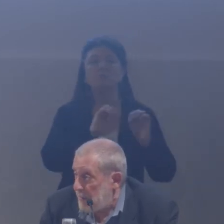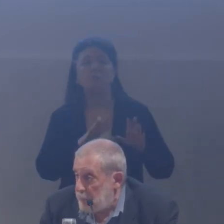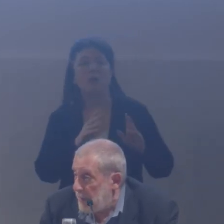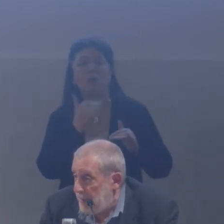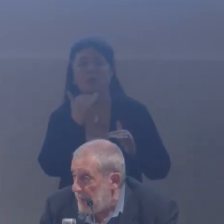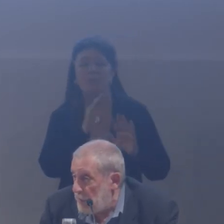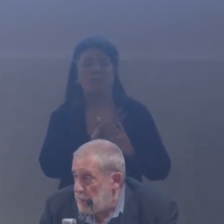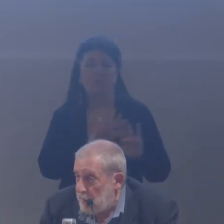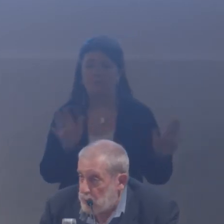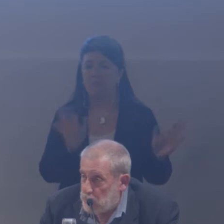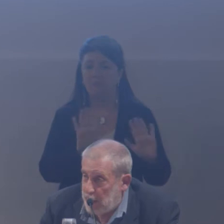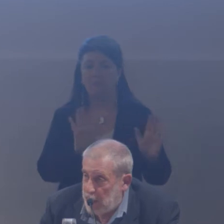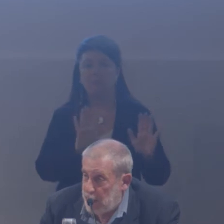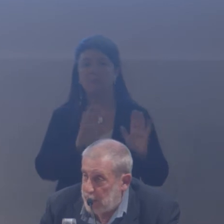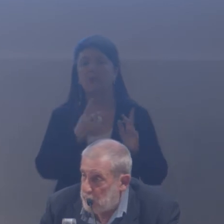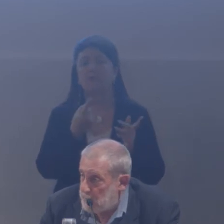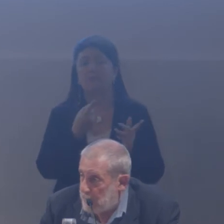non sempre erano